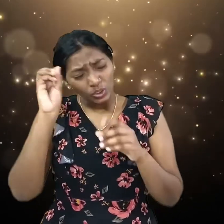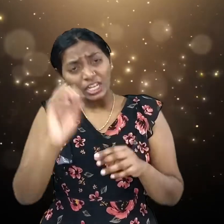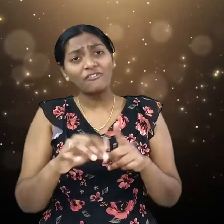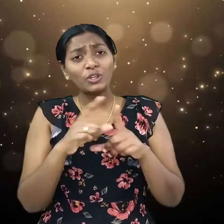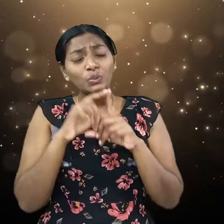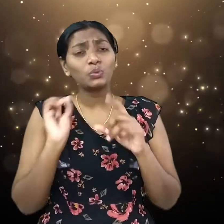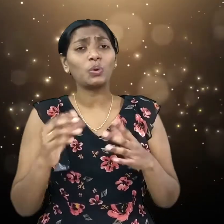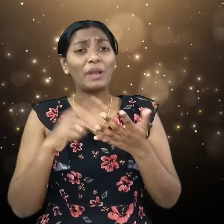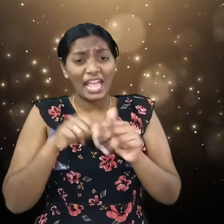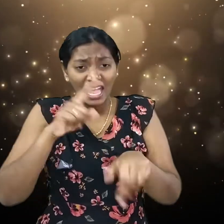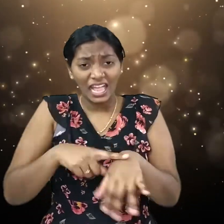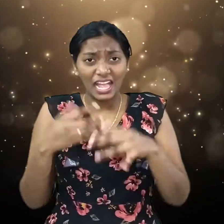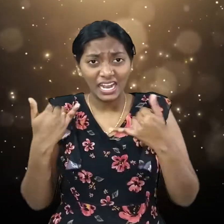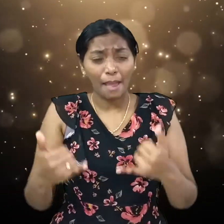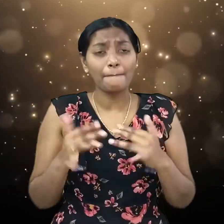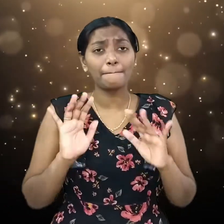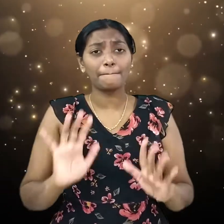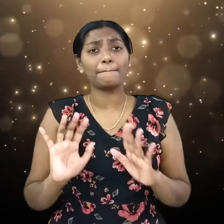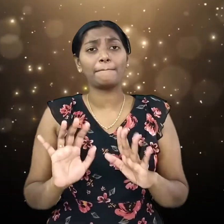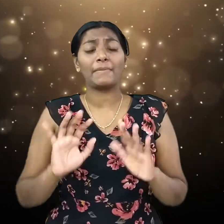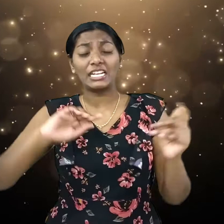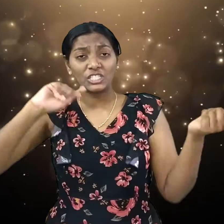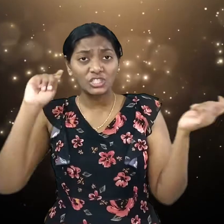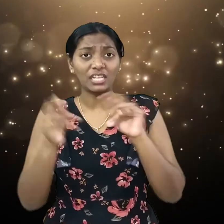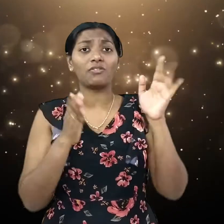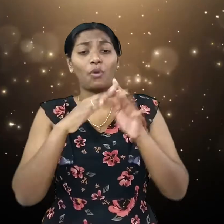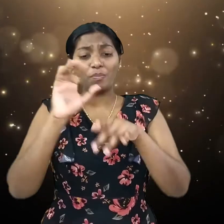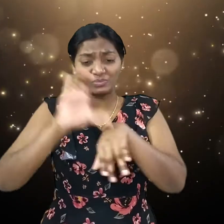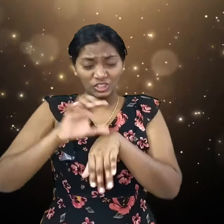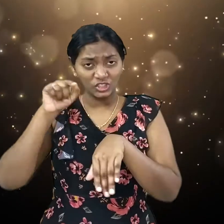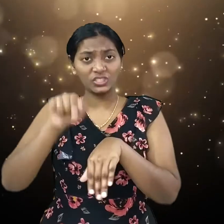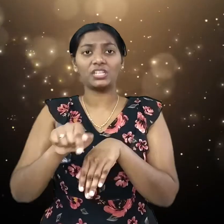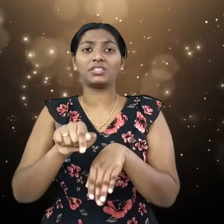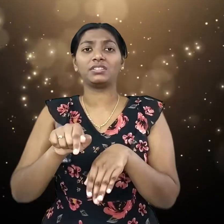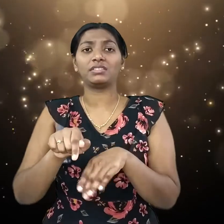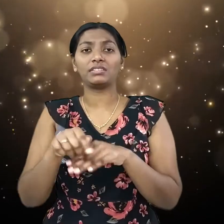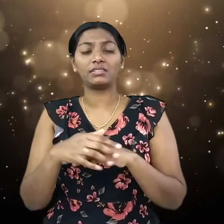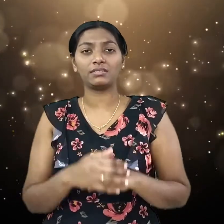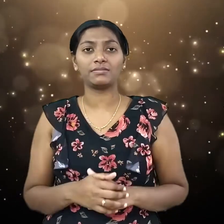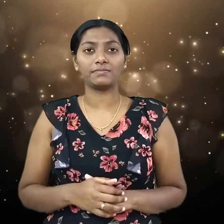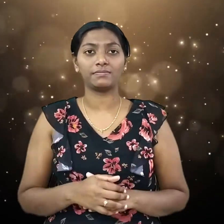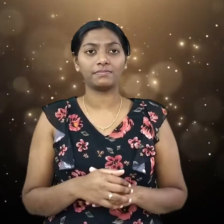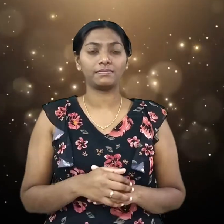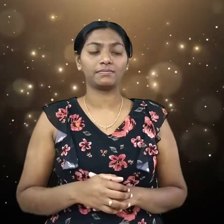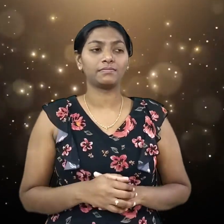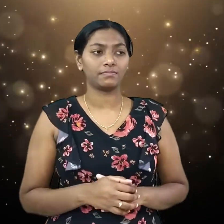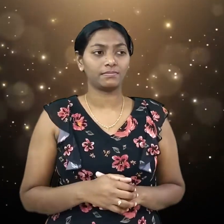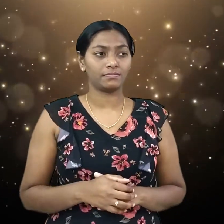देते तो दो। ये समय है जब ये सब किसके द्वारा बदलने वाला है? कलीसिया।